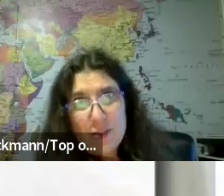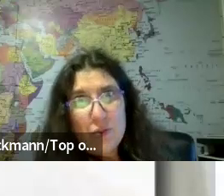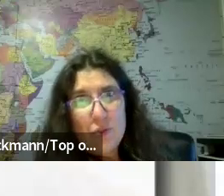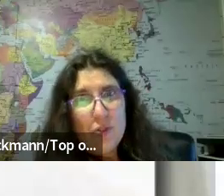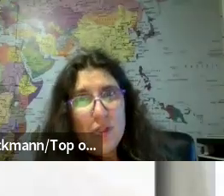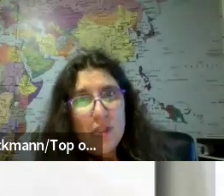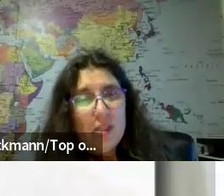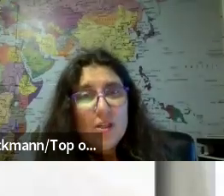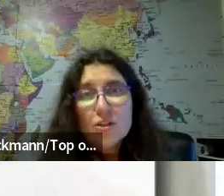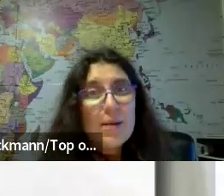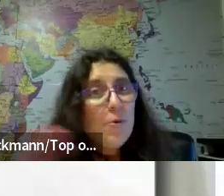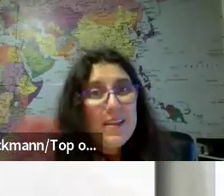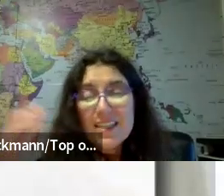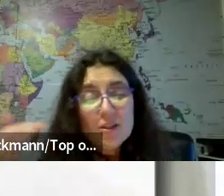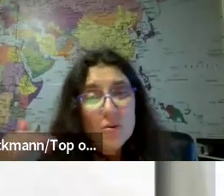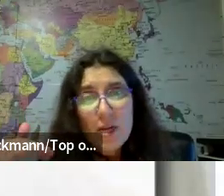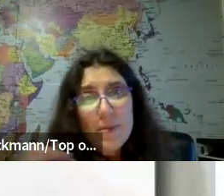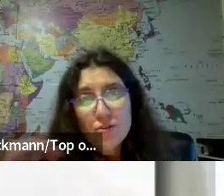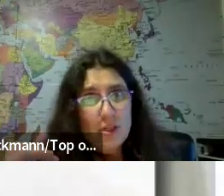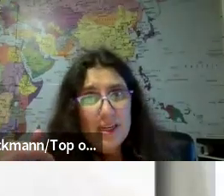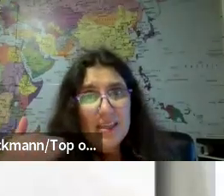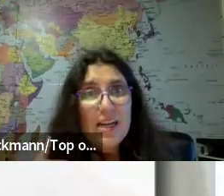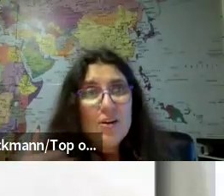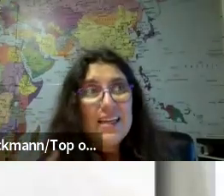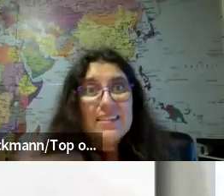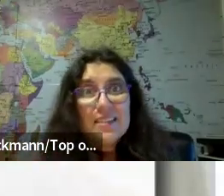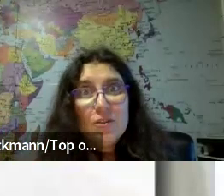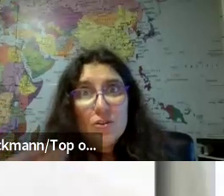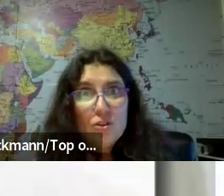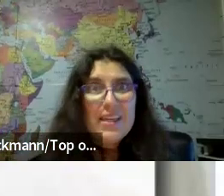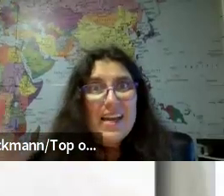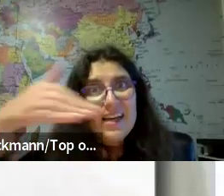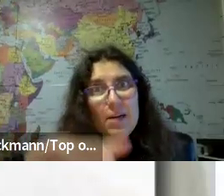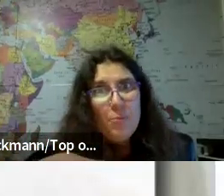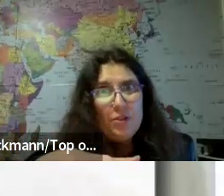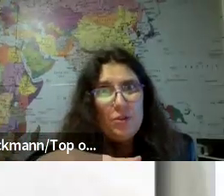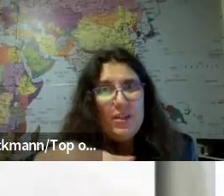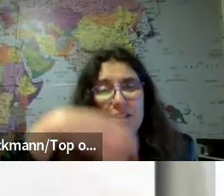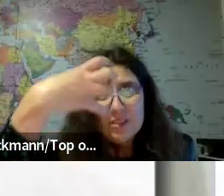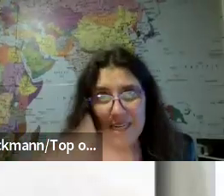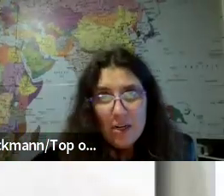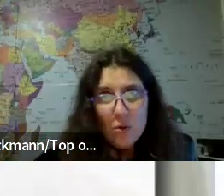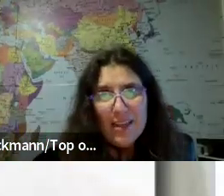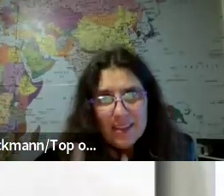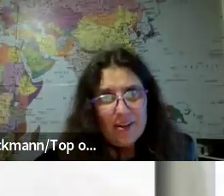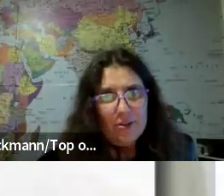el puesto. No estamos pensando en una persona. ¿Qué es lo que necesito yo que hagan en el puesto? Esto es en el lugar de